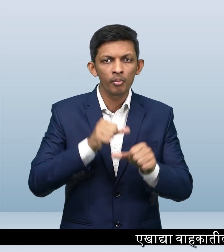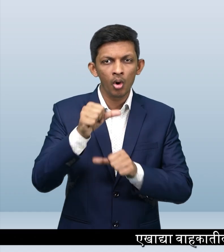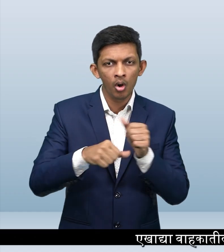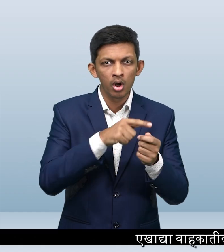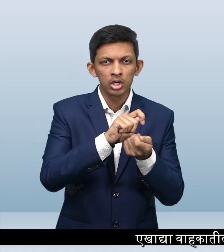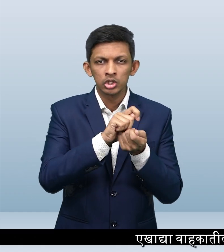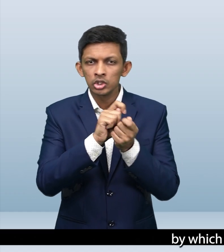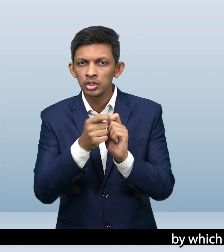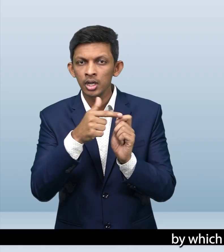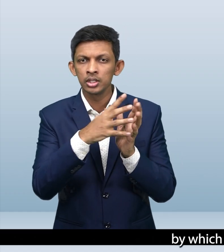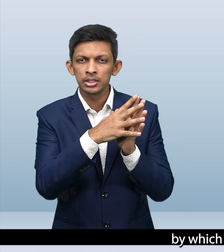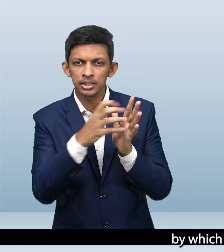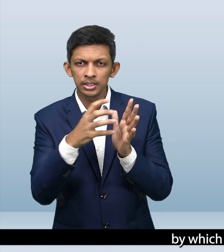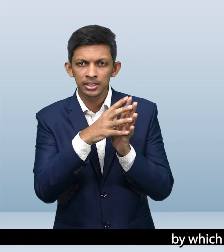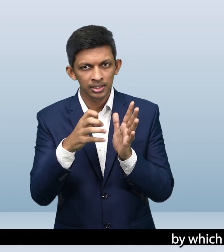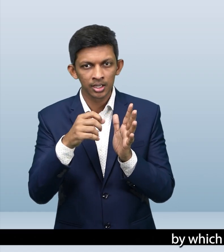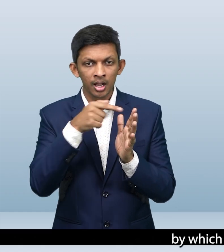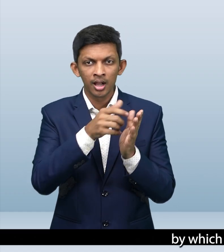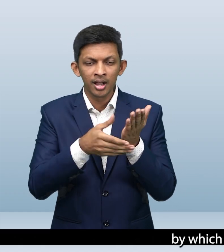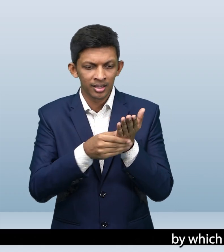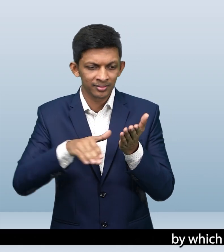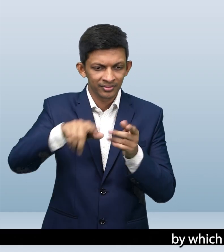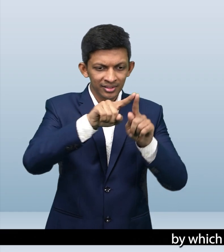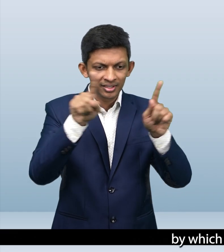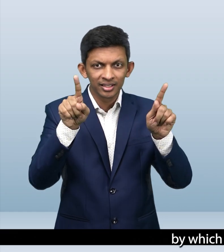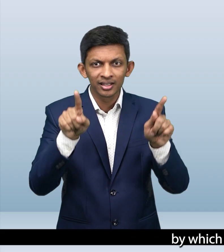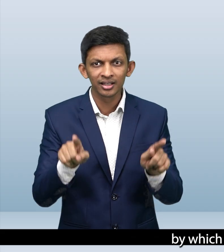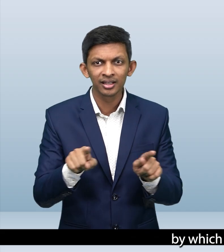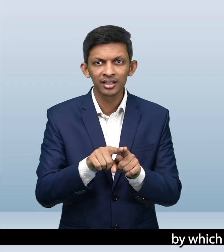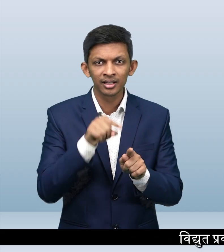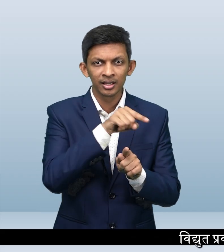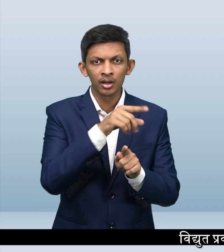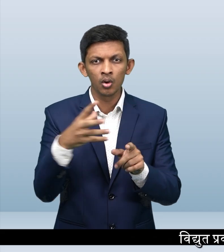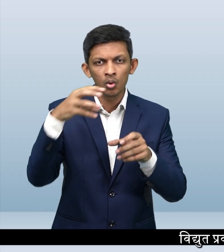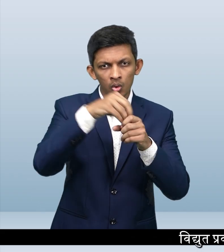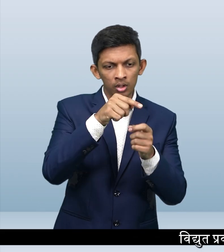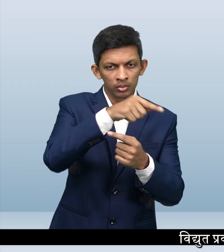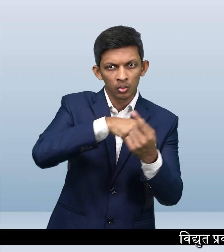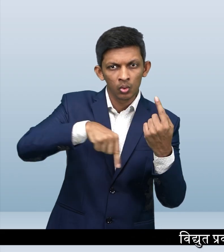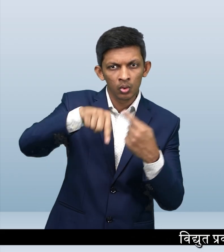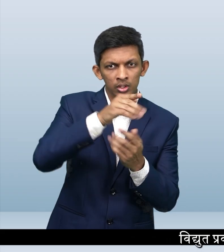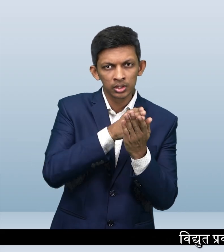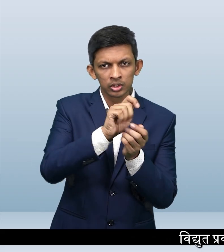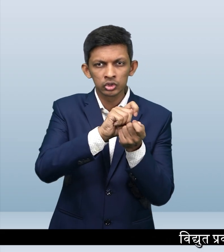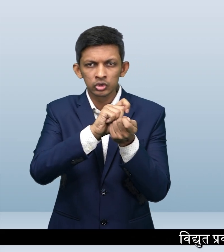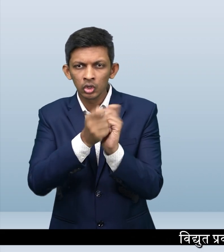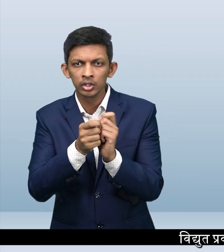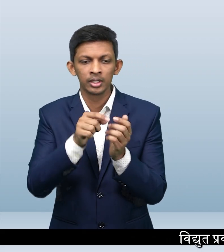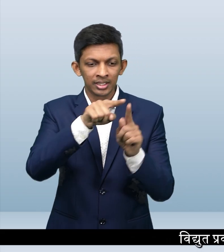एखाद्या वाहकातील बदलते चुंबकीय क्षेत्र दुसऱ्या वाहकात विद्युत प्रवाह निर्माण करण्याची प्रक्रिया.